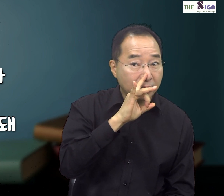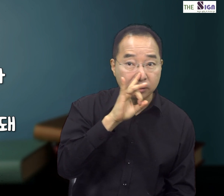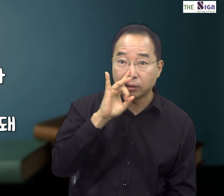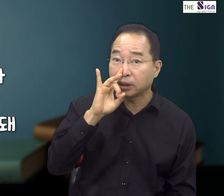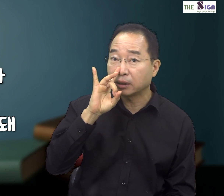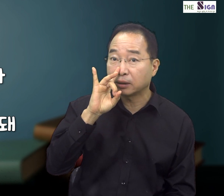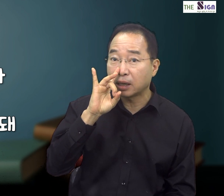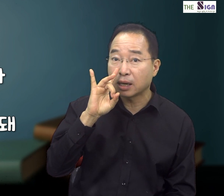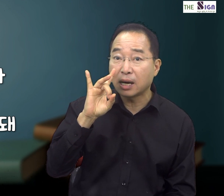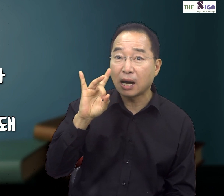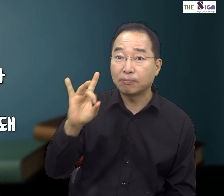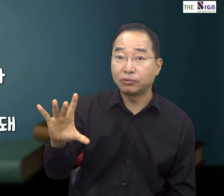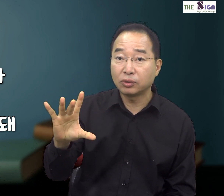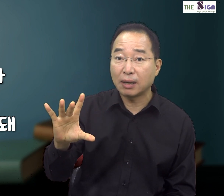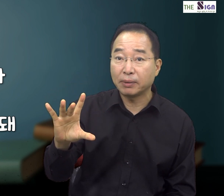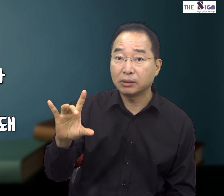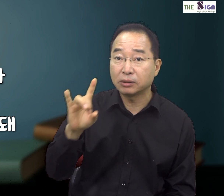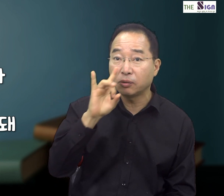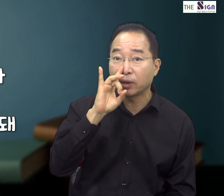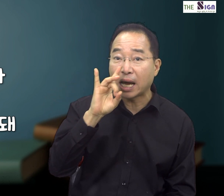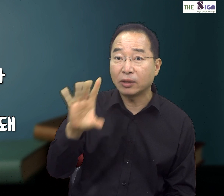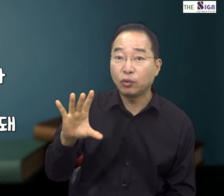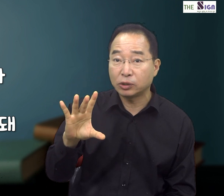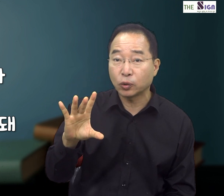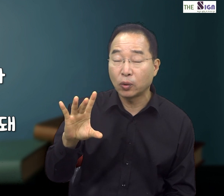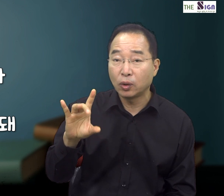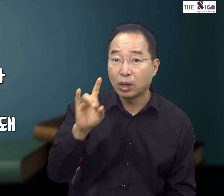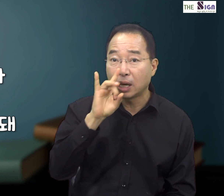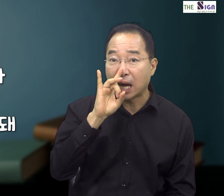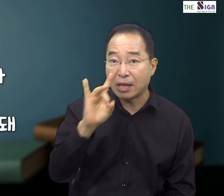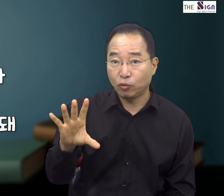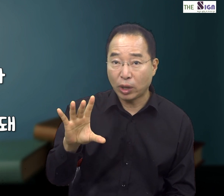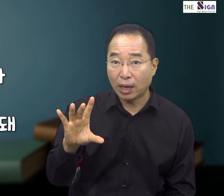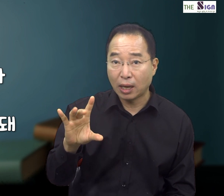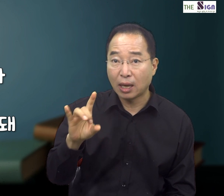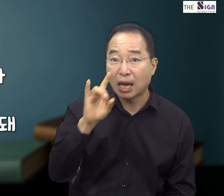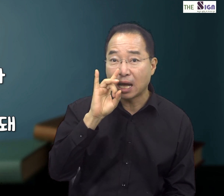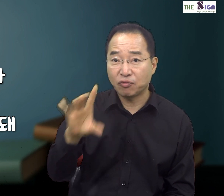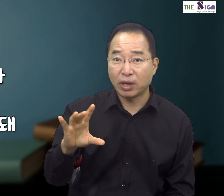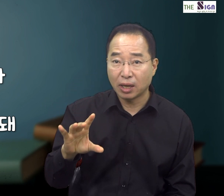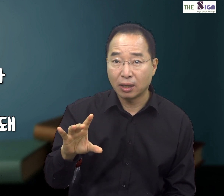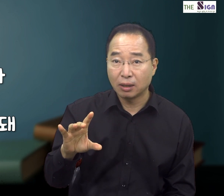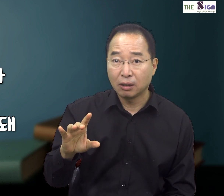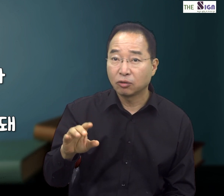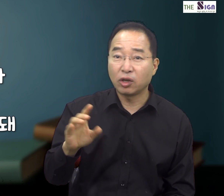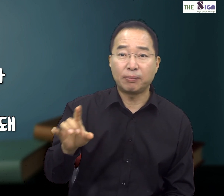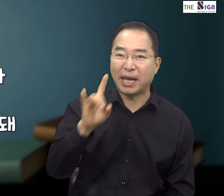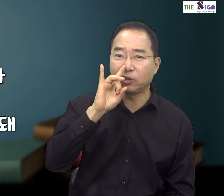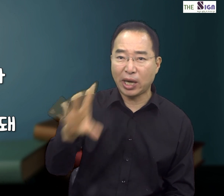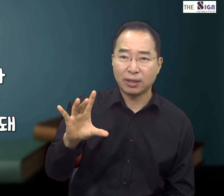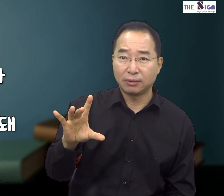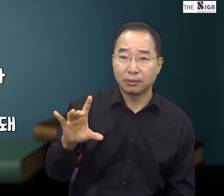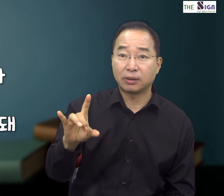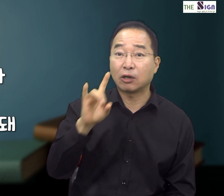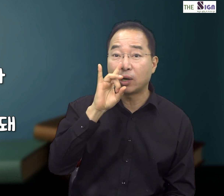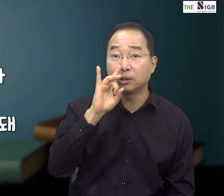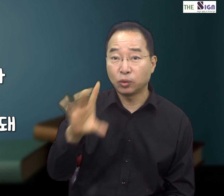앞에서 댔다가 앞으로 가면서 이게 안 되죠. 안 돼. 너 이거 하면 안 돼! 라고 하는